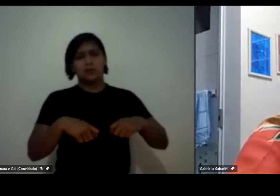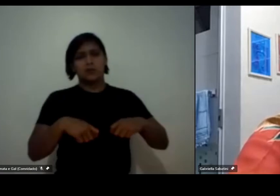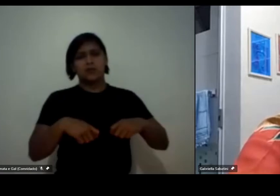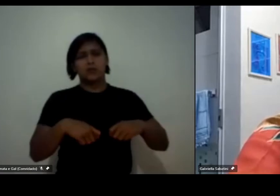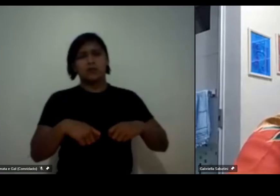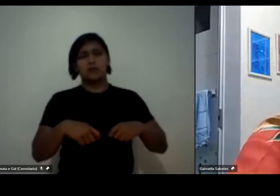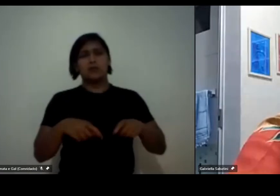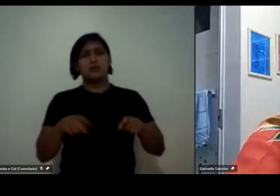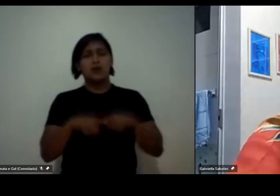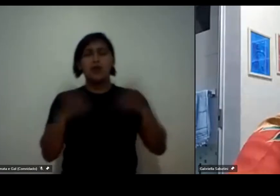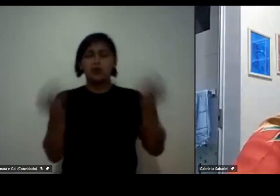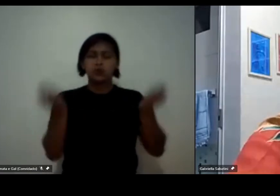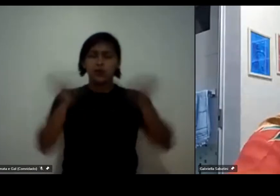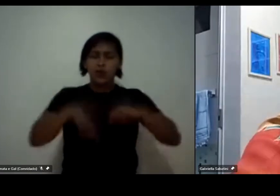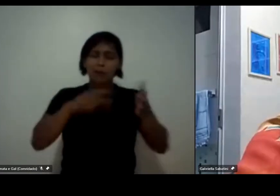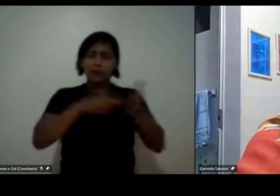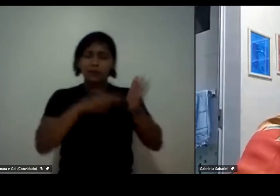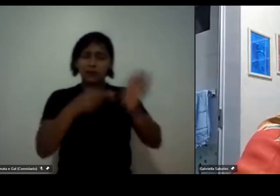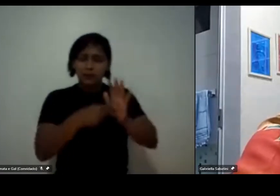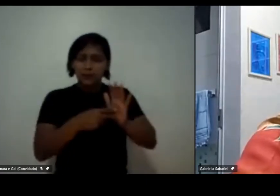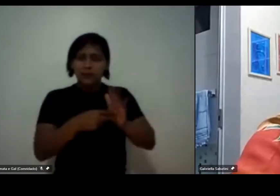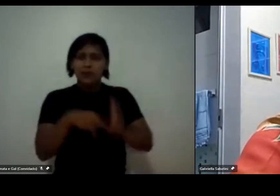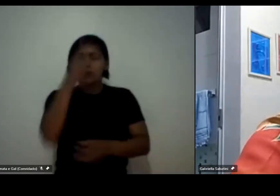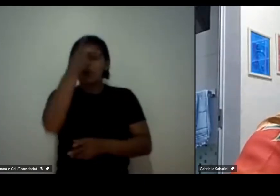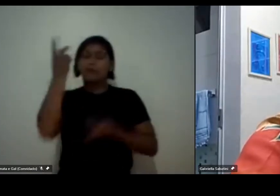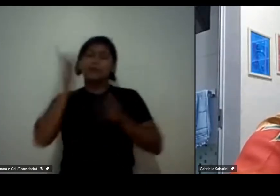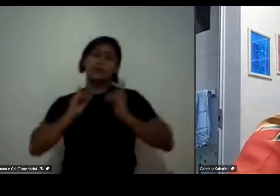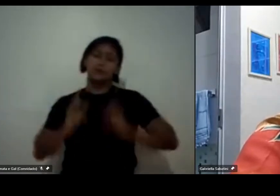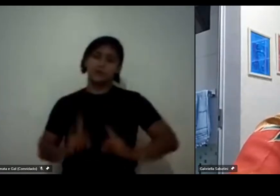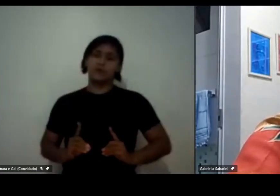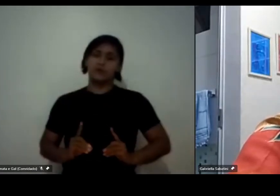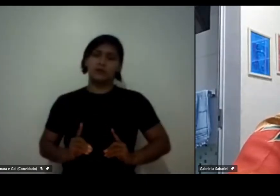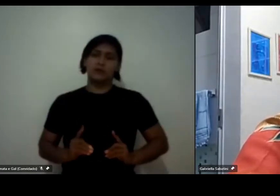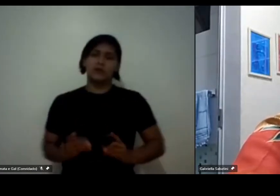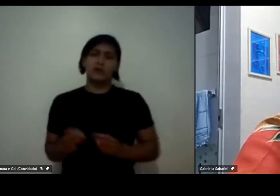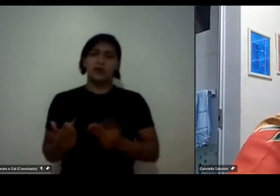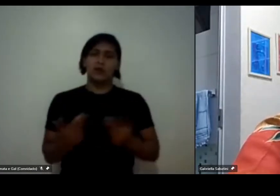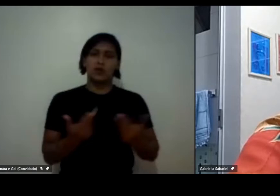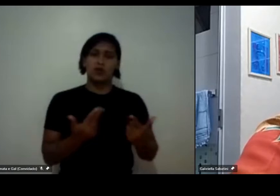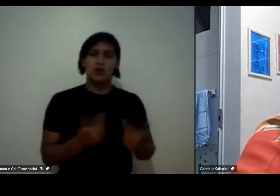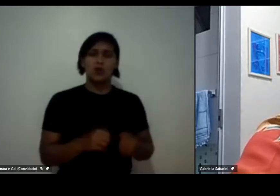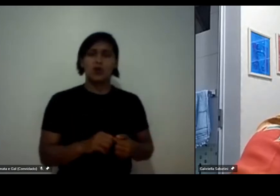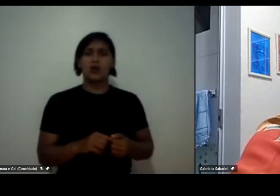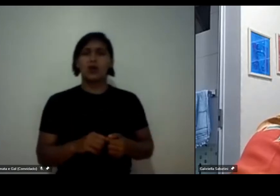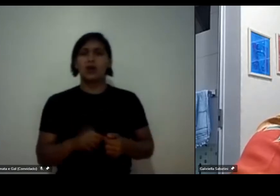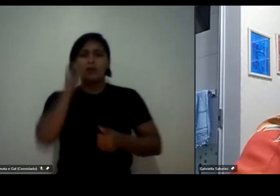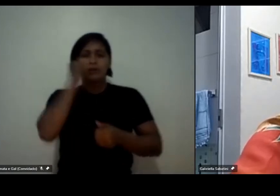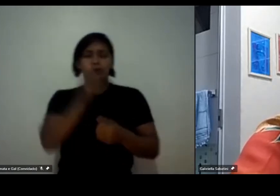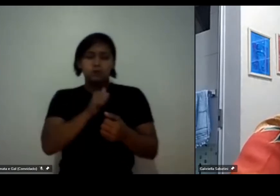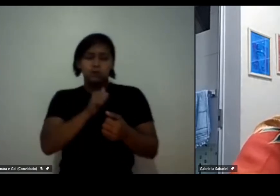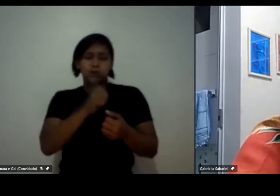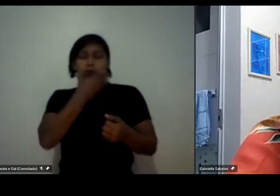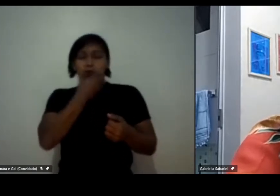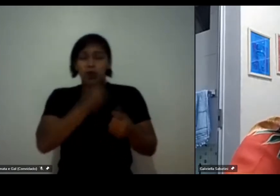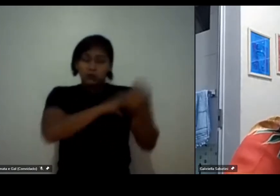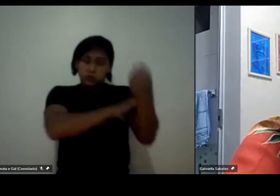o capacitismo significa para a pessoa com deficiência o mesmo que o machismo significa para as mulheres, e dói. Gera